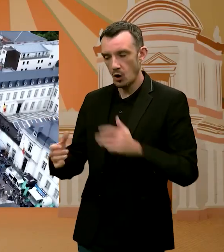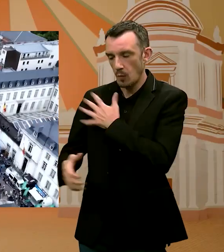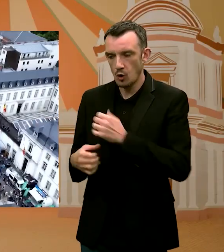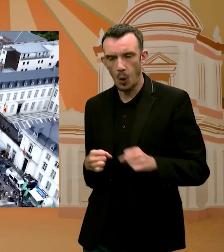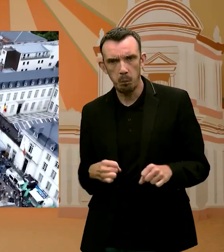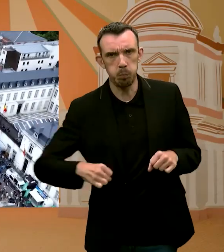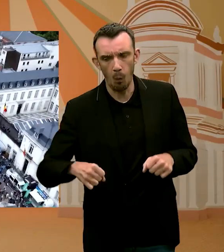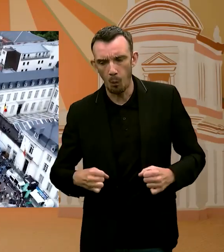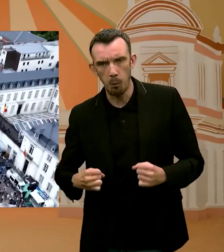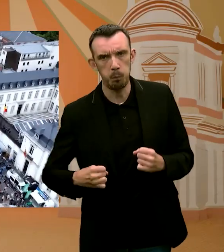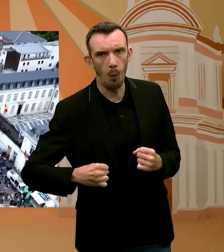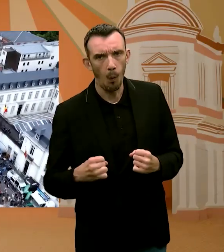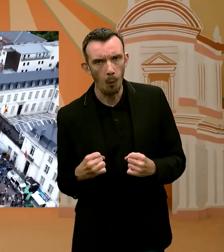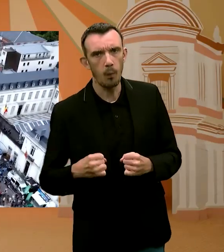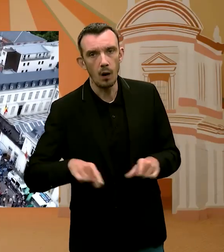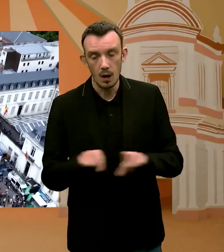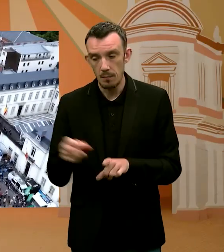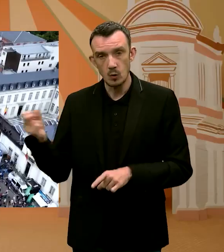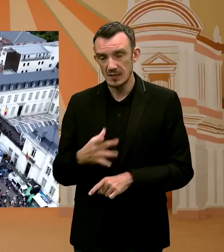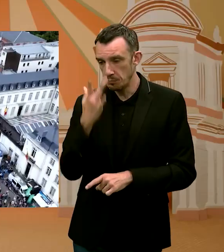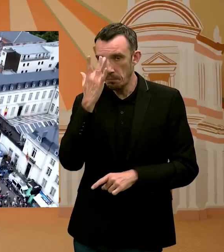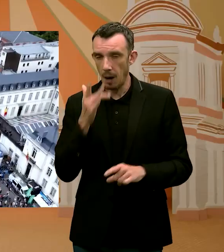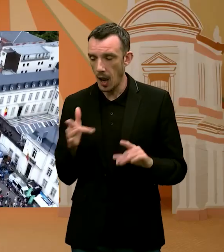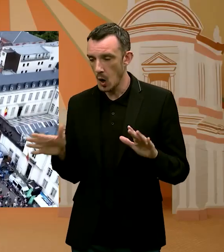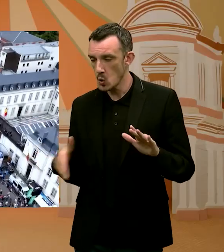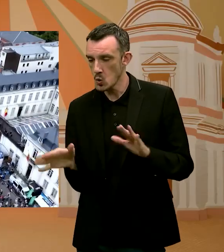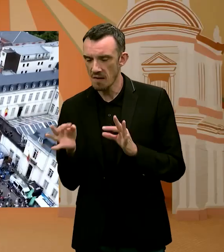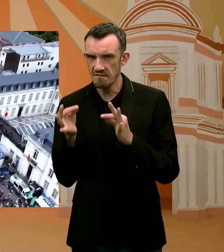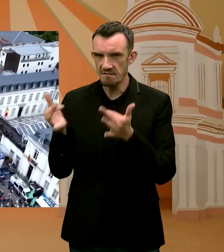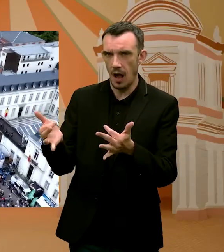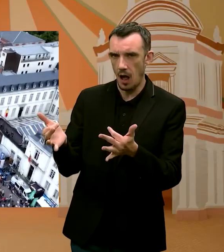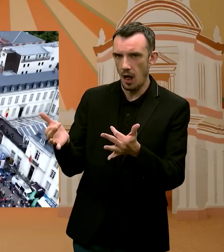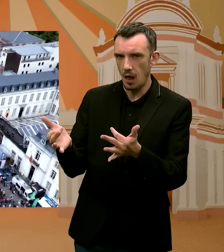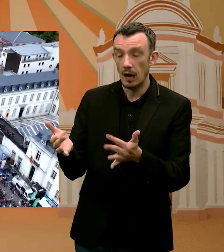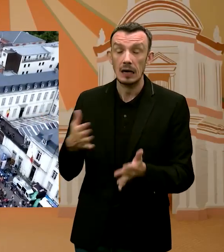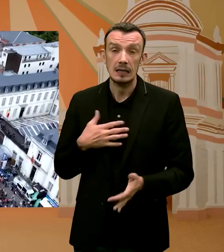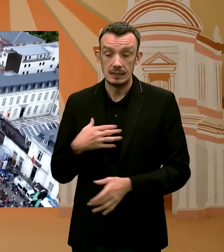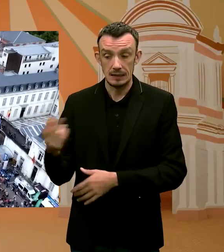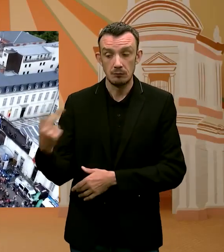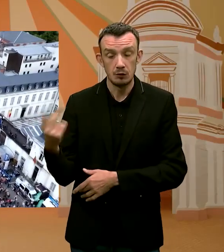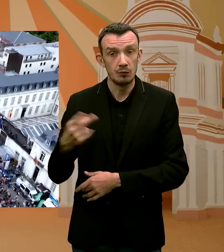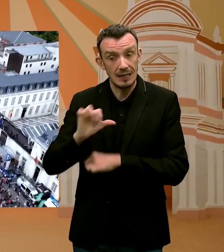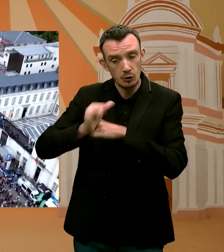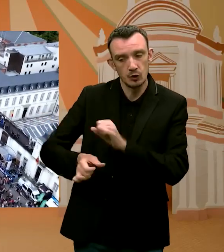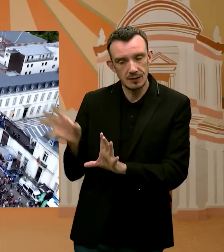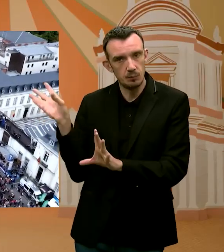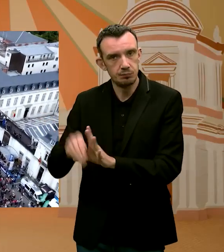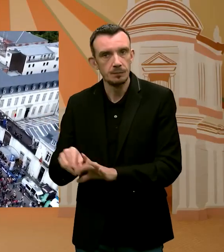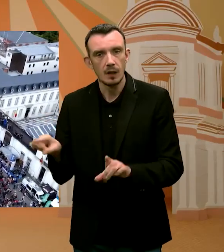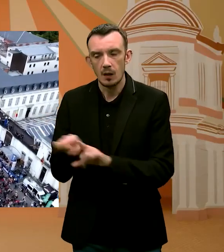fait, il est aussi capable d'être assez agile avec ses échasses. Et je pense que lui, il cumule les 2 styles. Le style du ninja, comme je vais dire, entre guillemets,